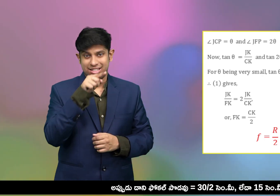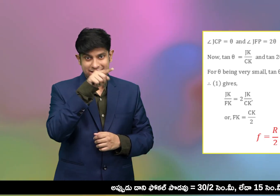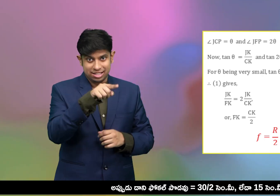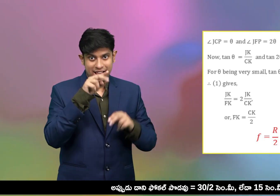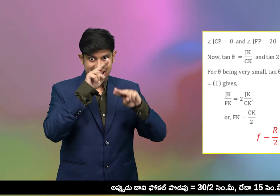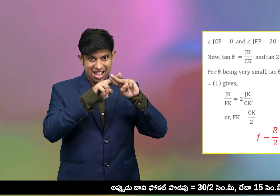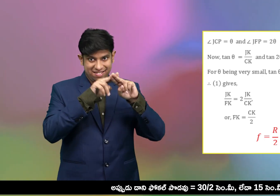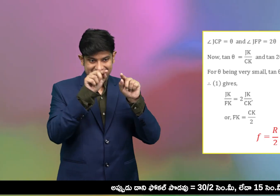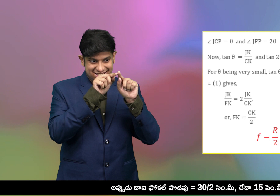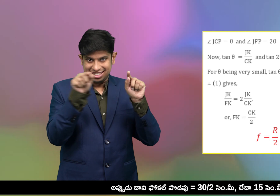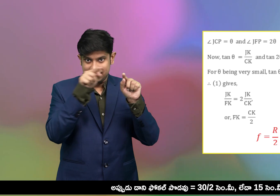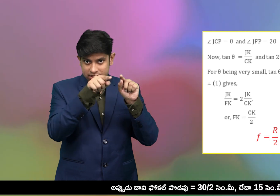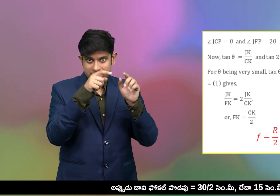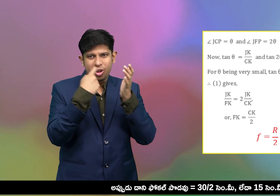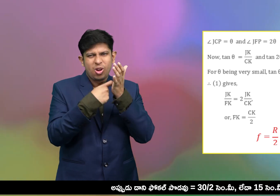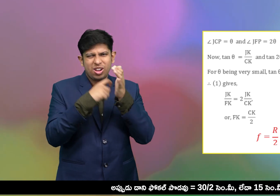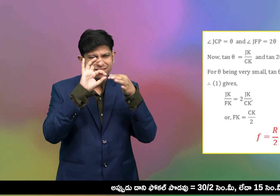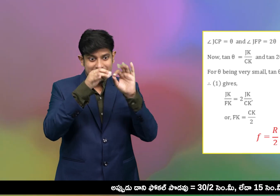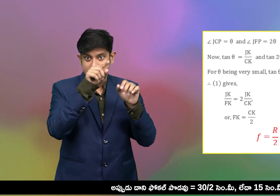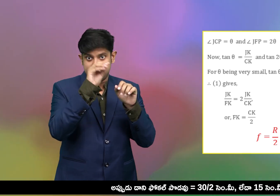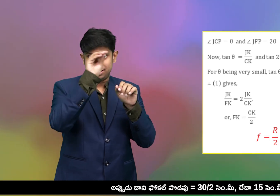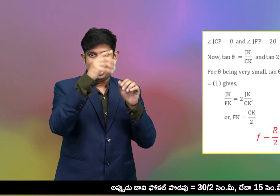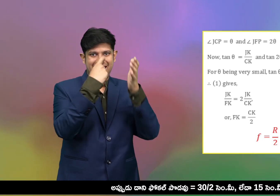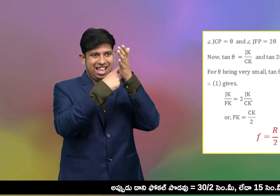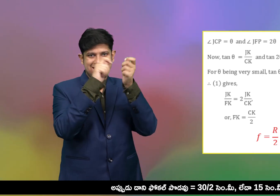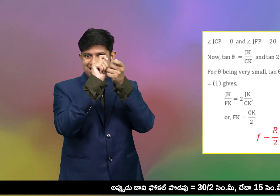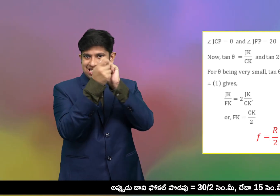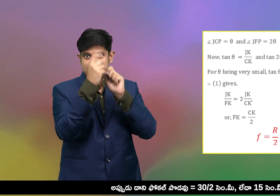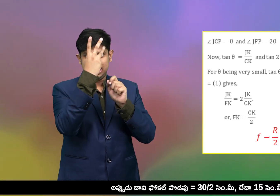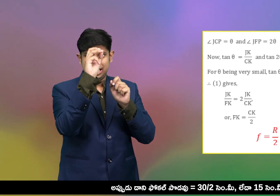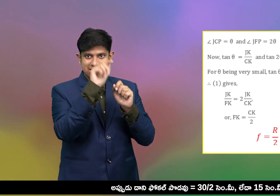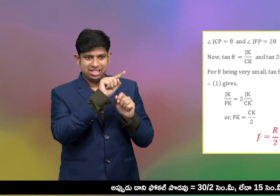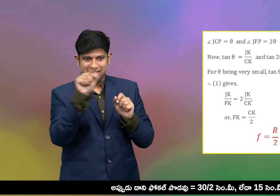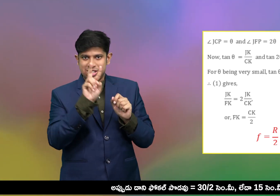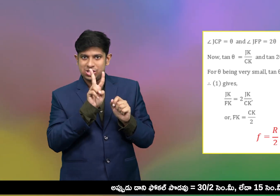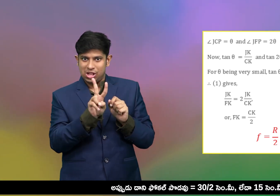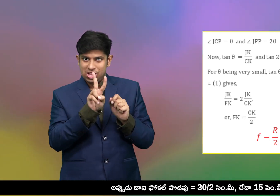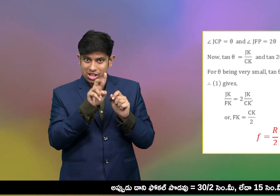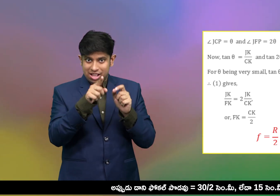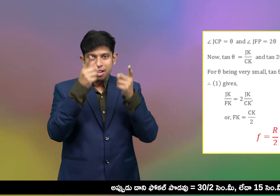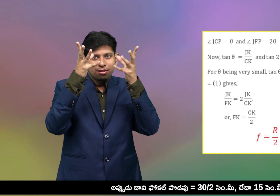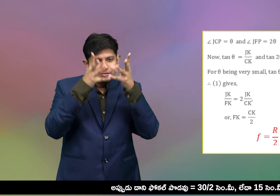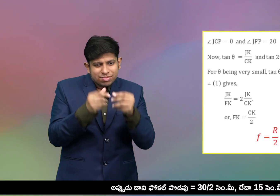అప్పుడు దాని ఫోకల్ పొడవు 30/2 సెంటీమీటర్లు లేదా 15 సెంటీమీటర్లు.